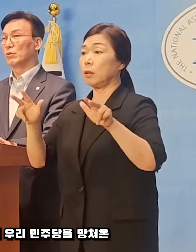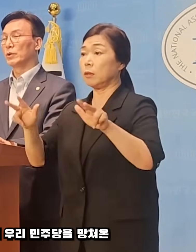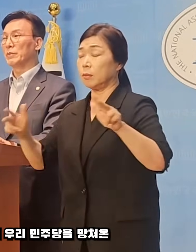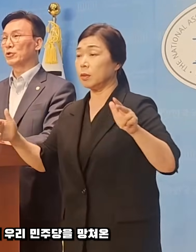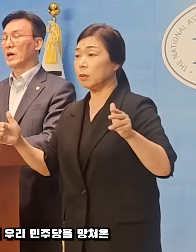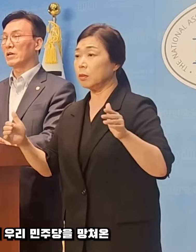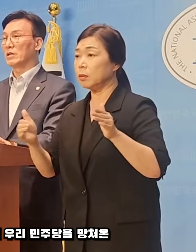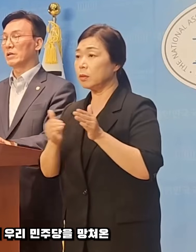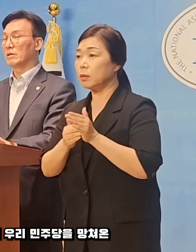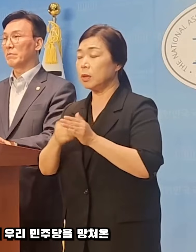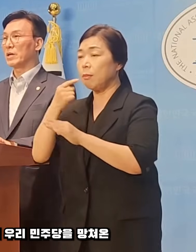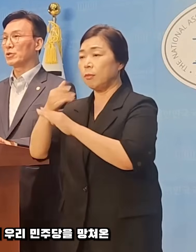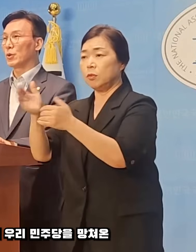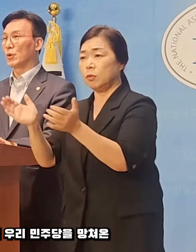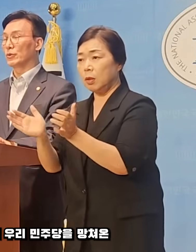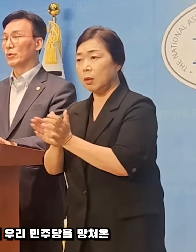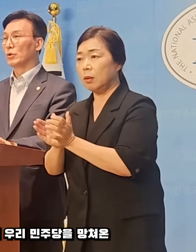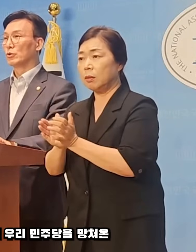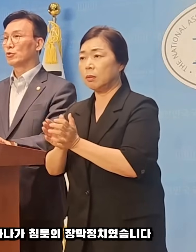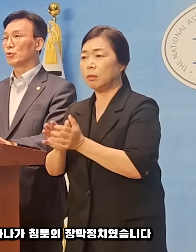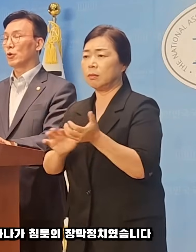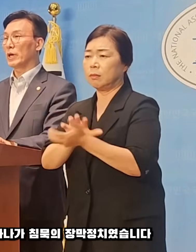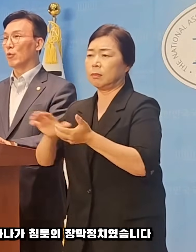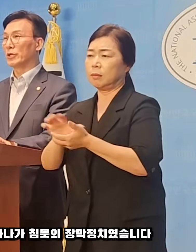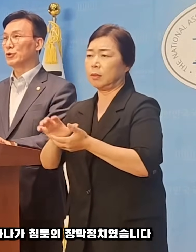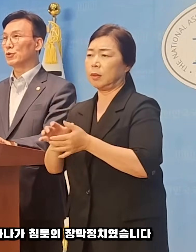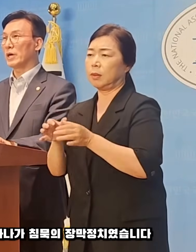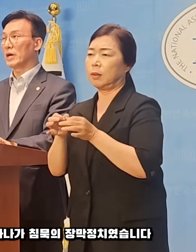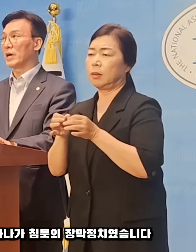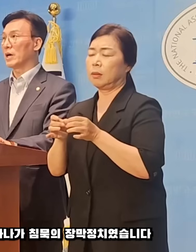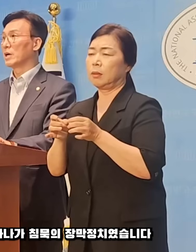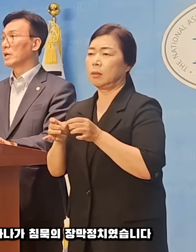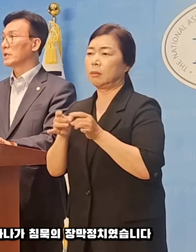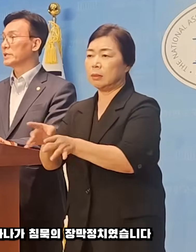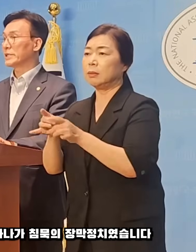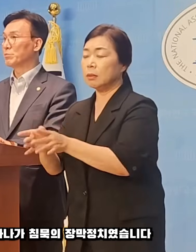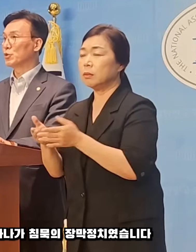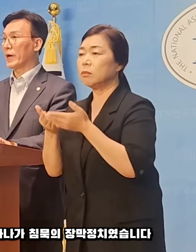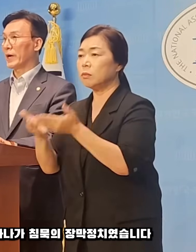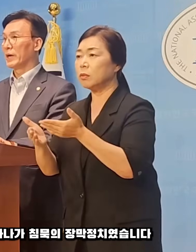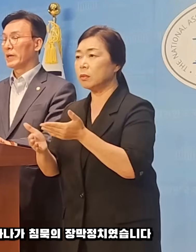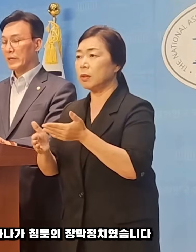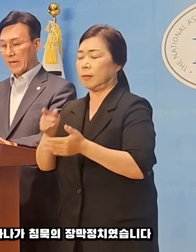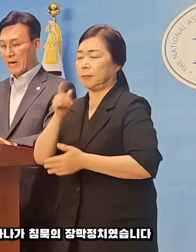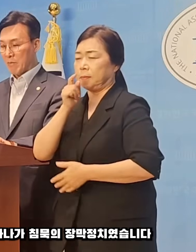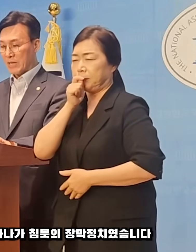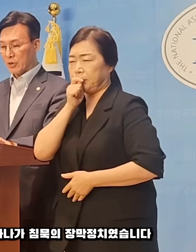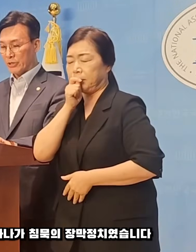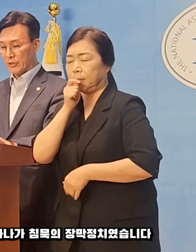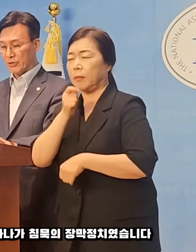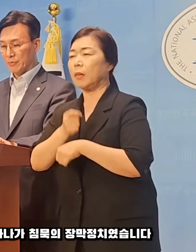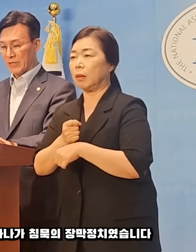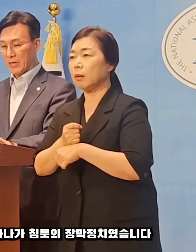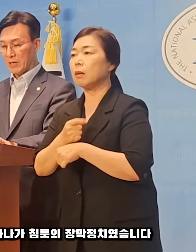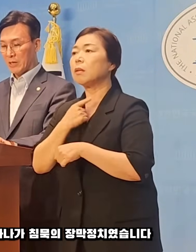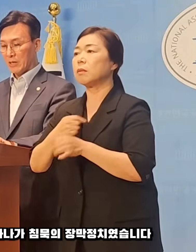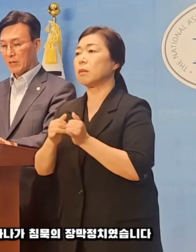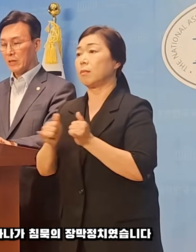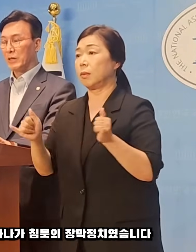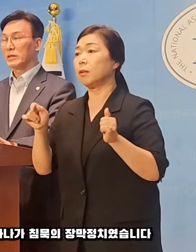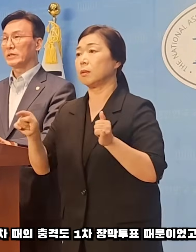지금까지 우리 민주당을 망쳐온 주요한 원인 중 하나가 침묵의 장막